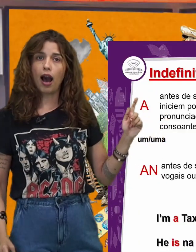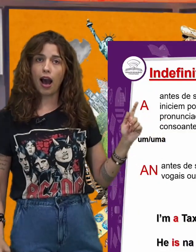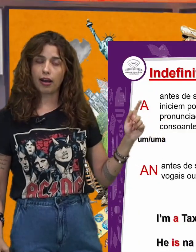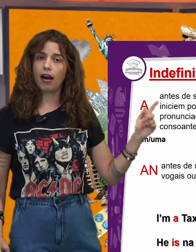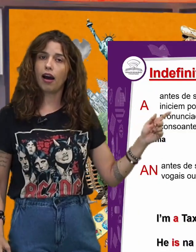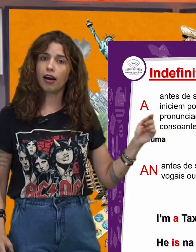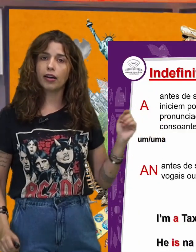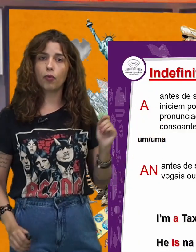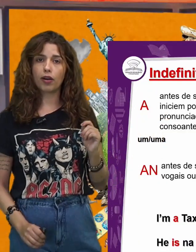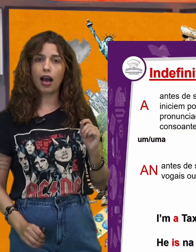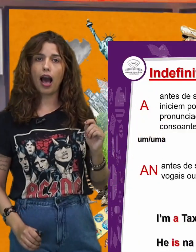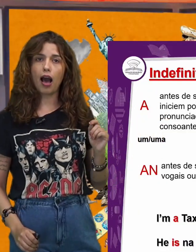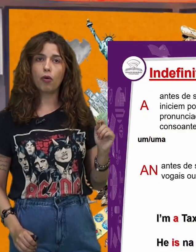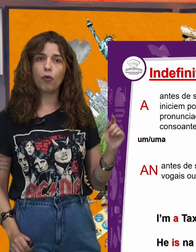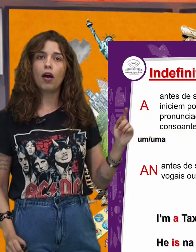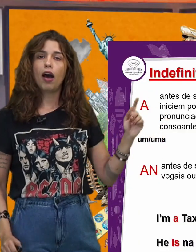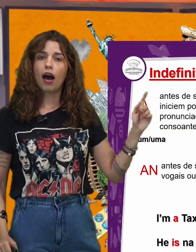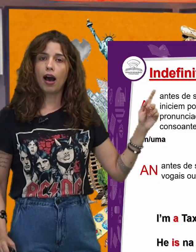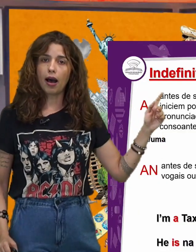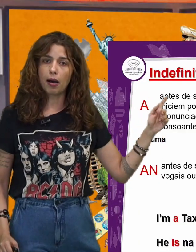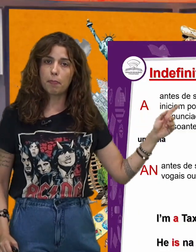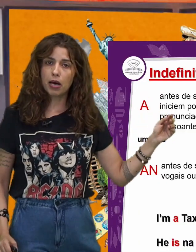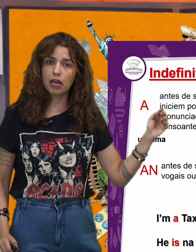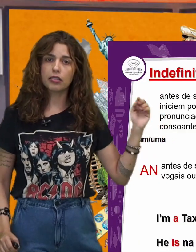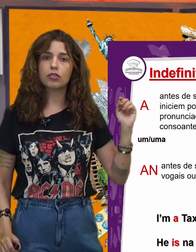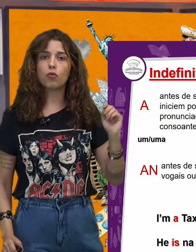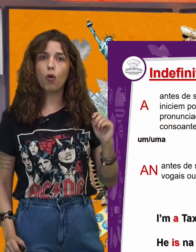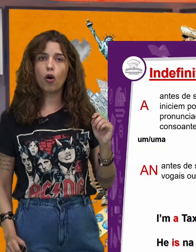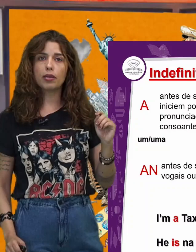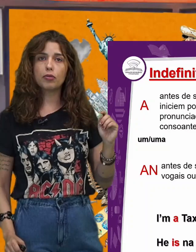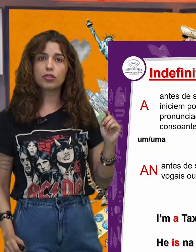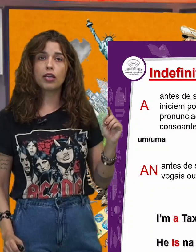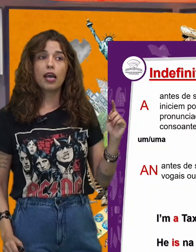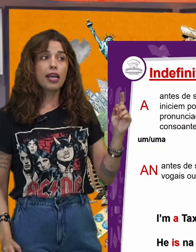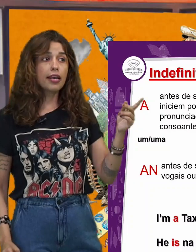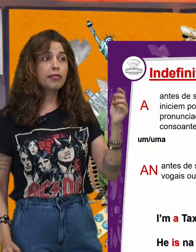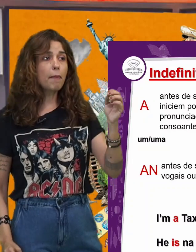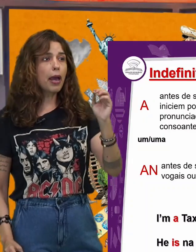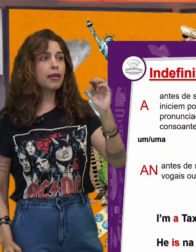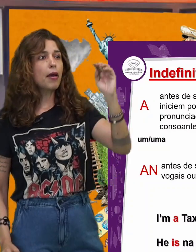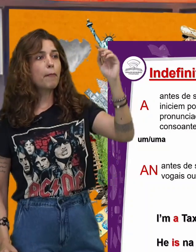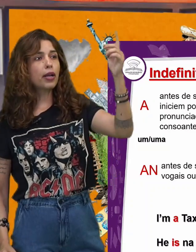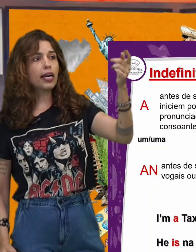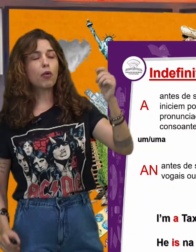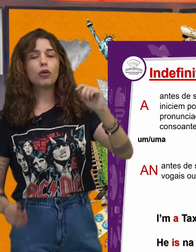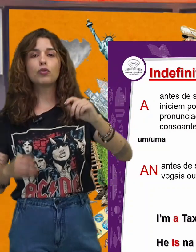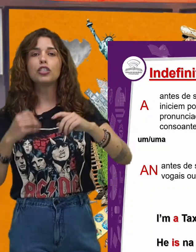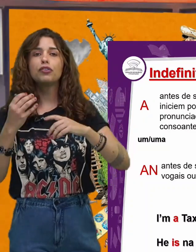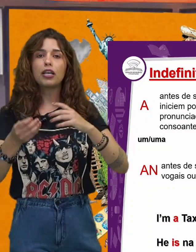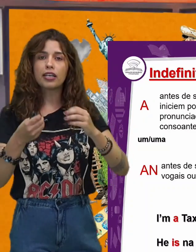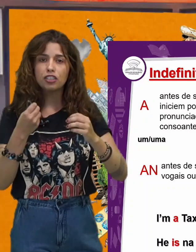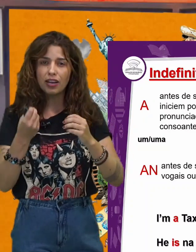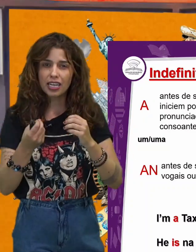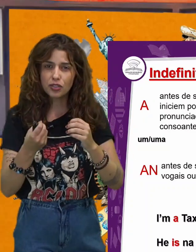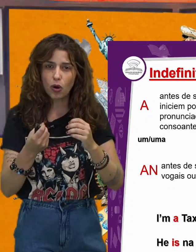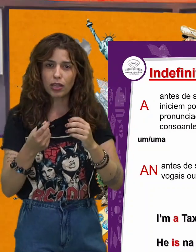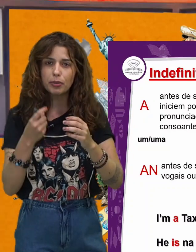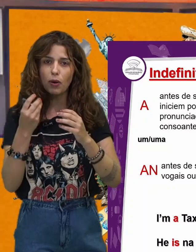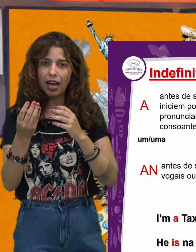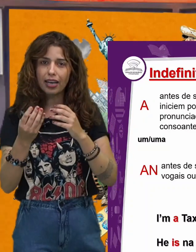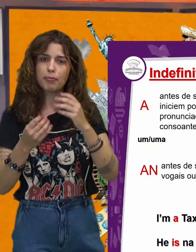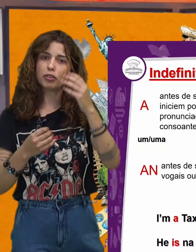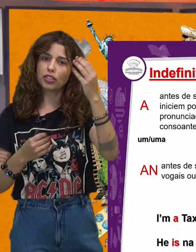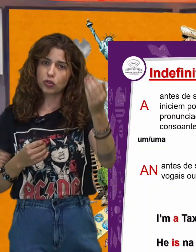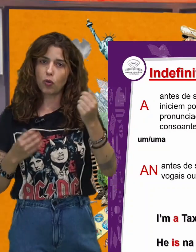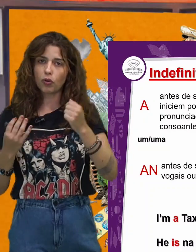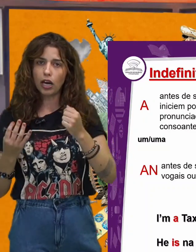como a car, um carro, a bus, um ônibus. E também por H quando este tiver aquele som. Lembra